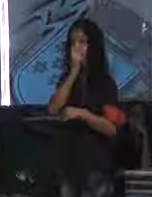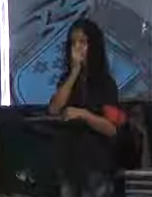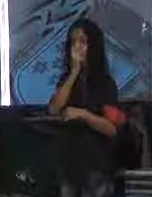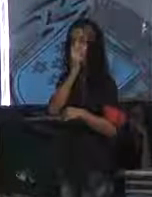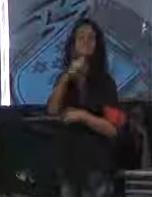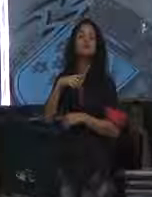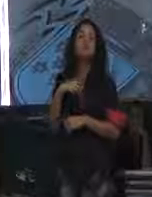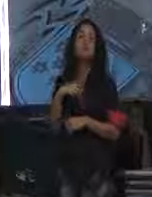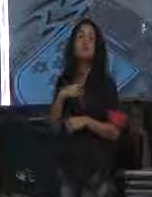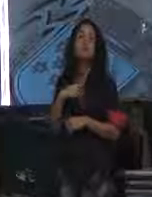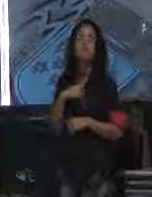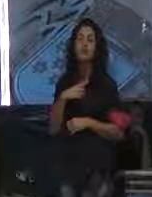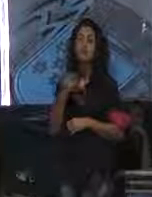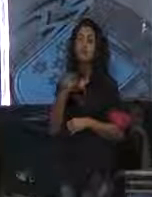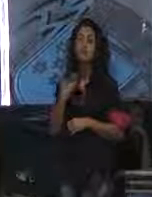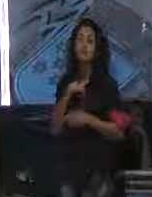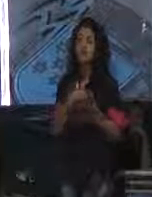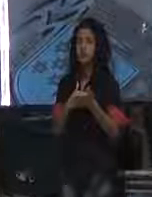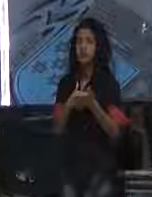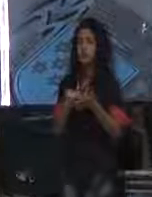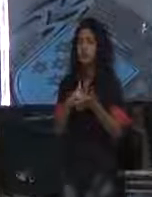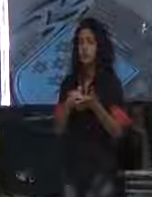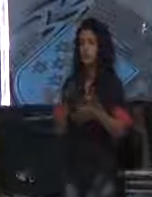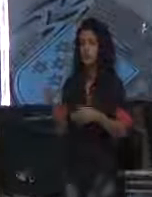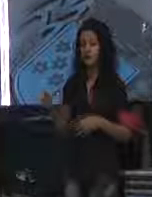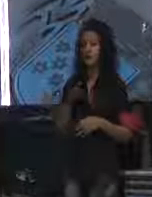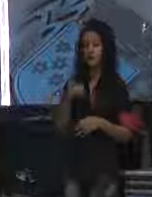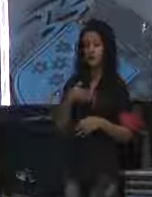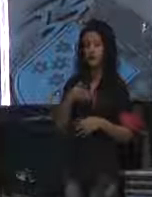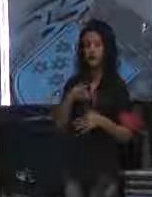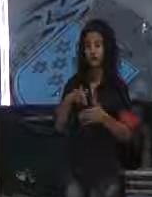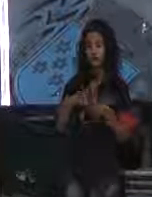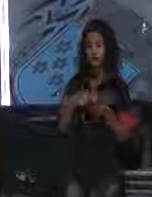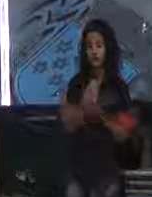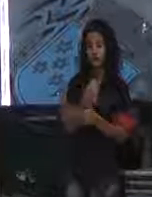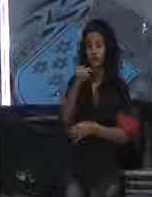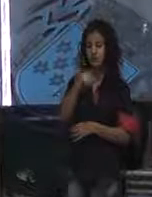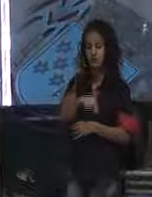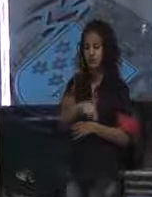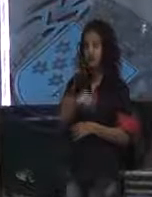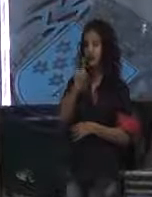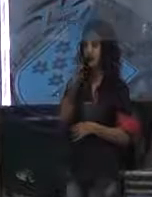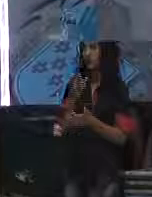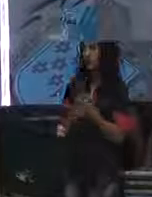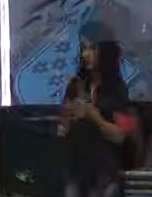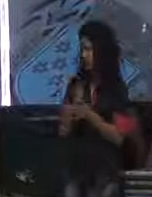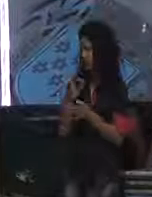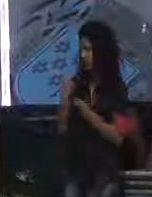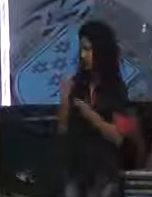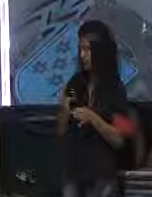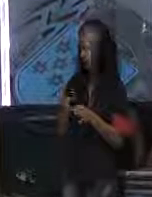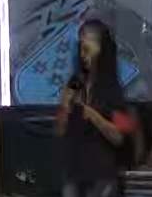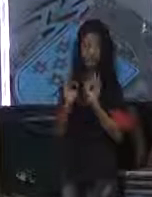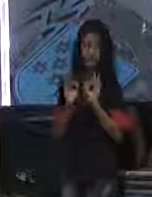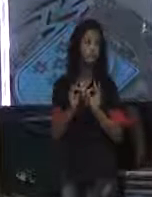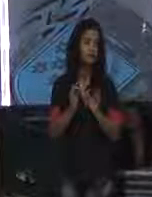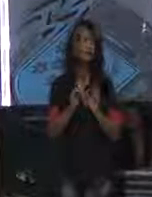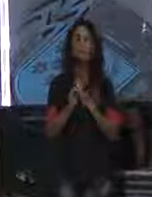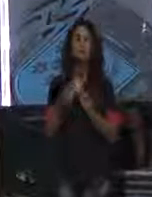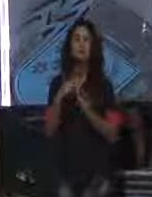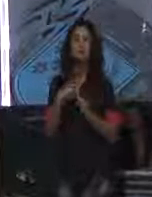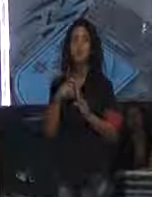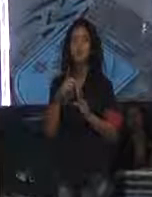a secretaria levar essa estrutura para tentar fazer o cadastramento lá. Está mantido, tem perspectiva? Está mantido, não só o